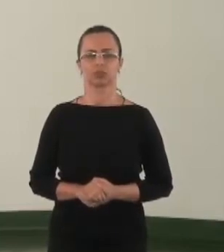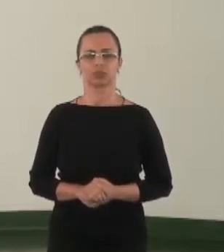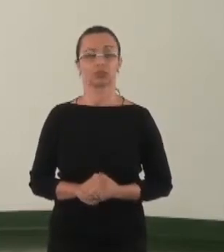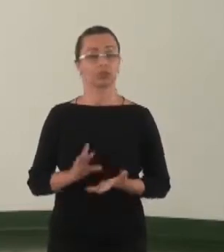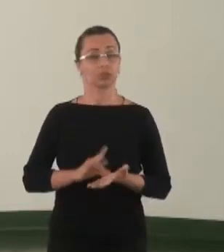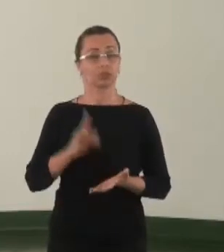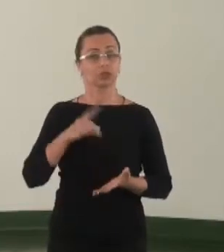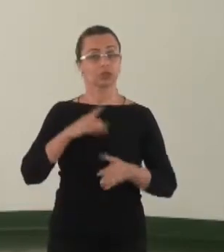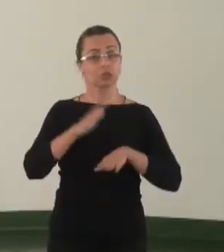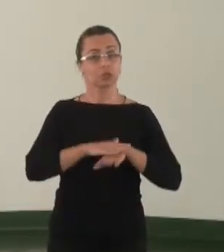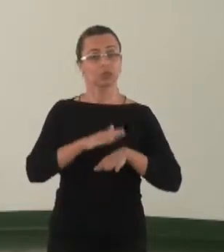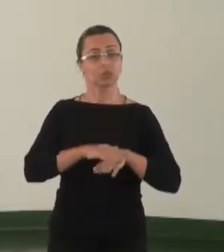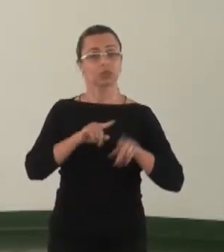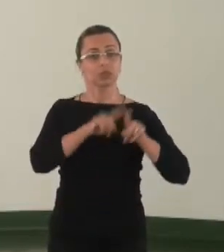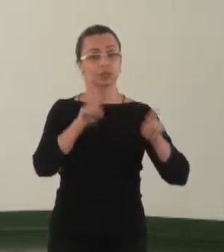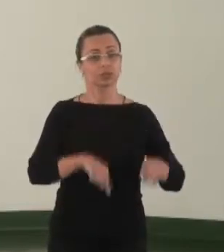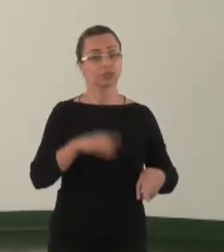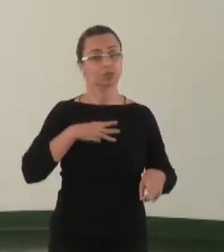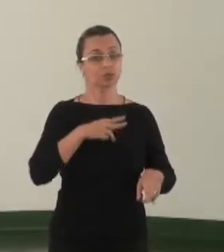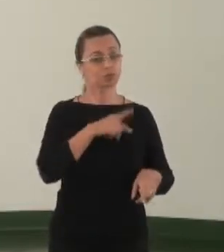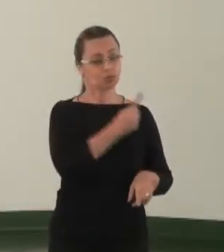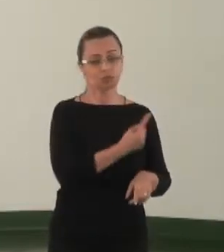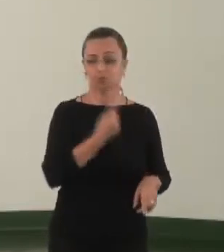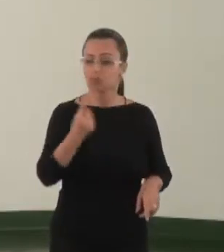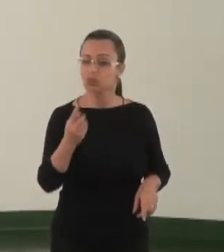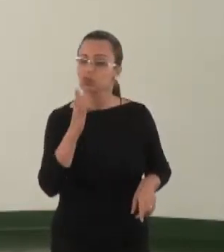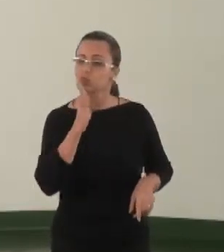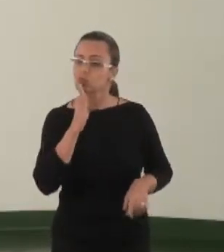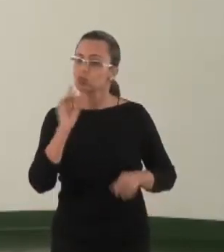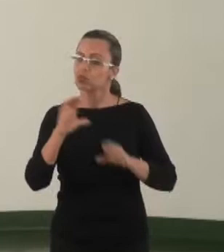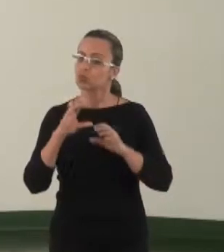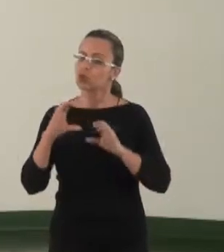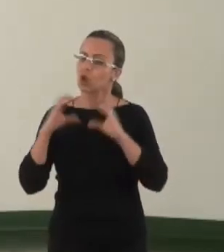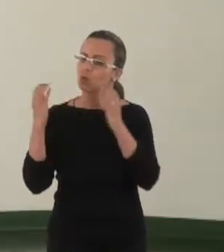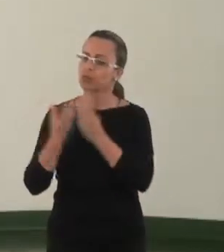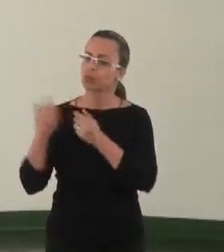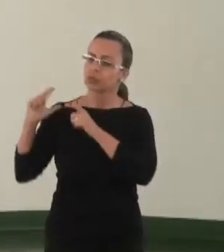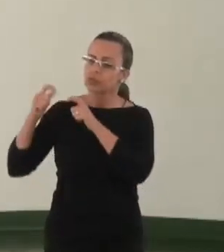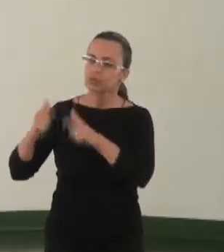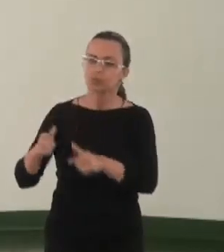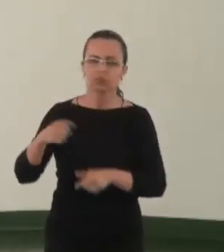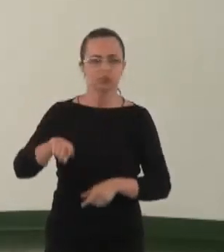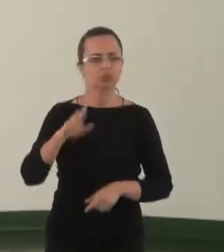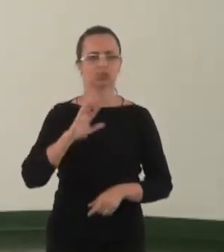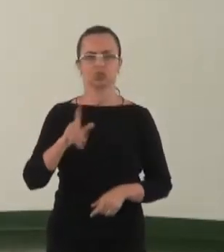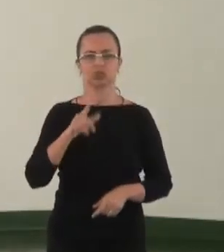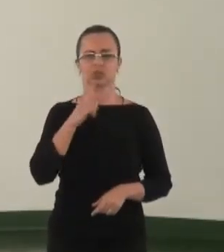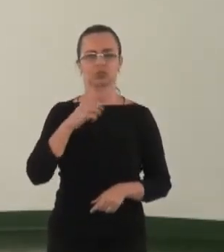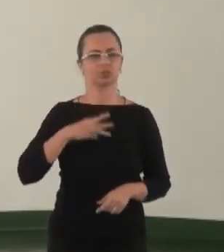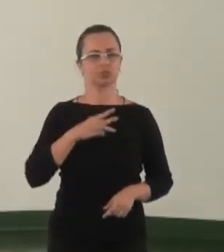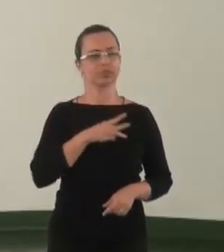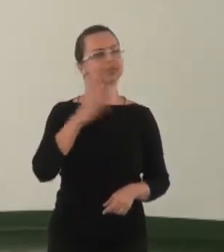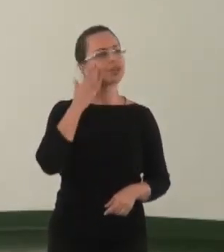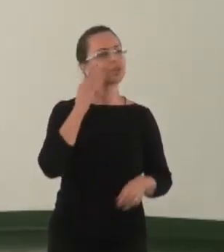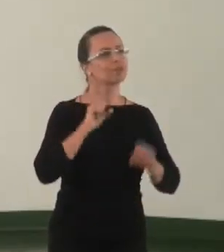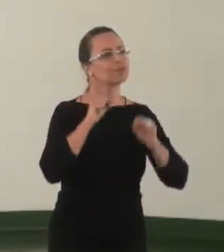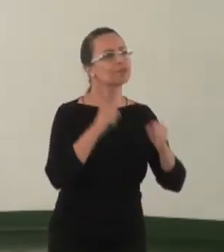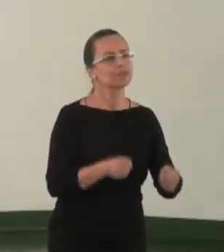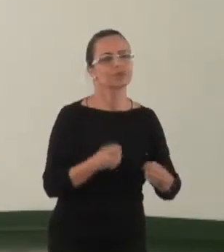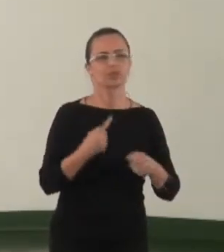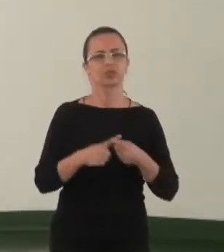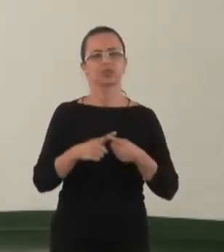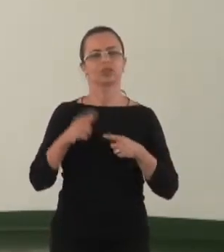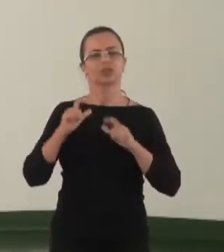Destacar membros e servidores do Ministério Público para conhecer a realidade das comunidades tradicionais. Porque não tem como o promotor de justiça fazer a defesa de uma